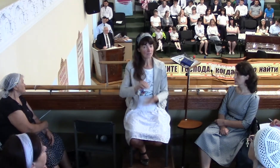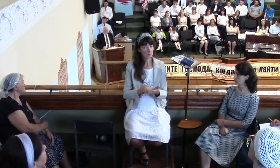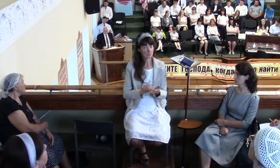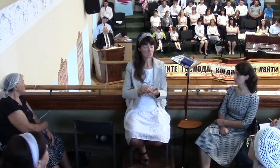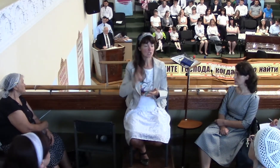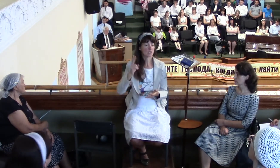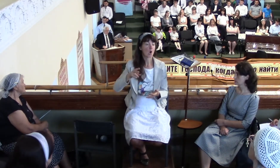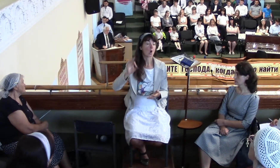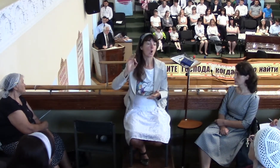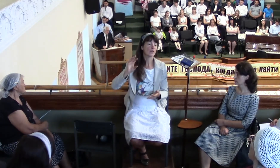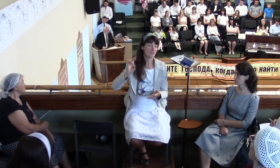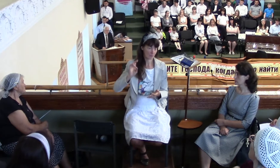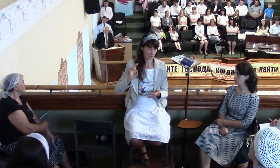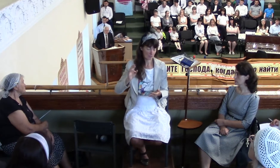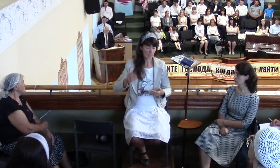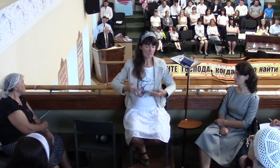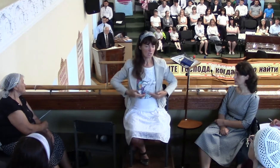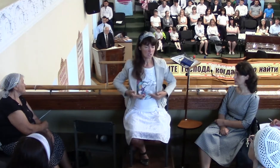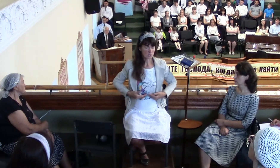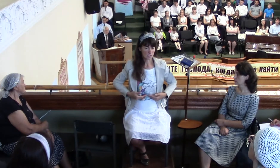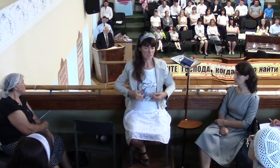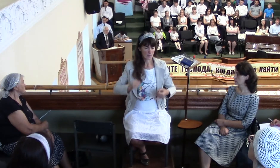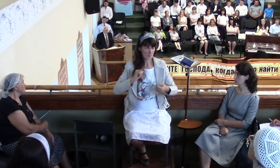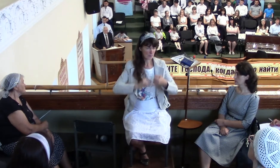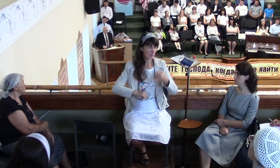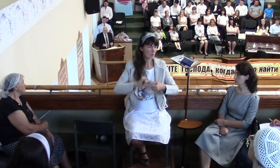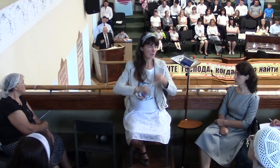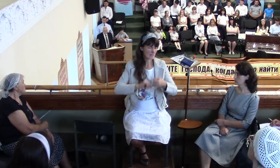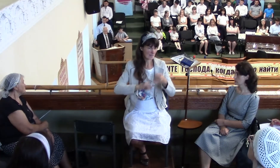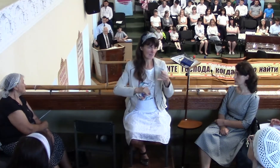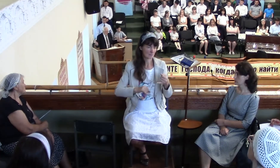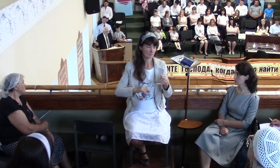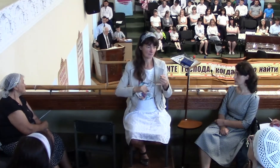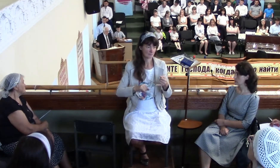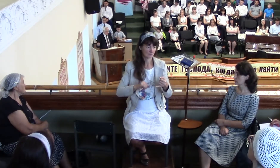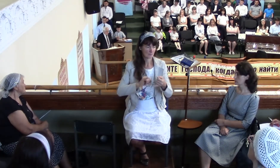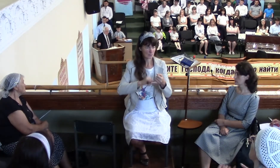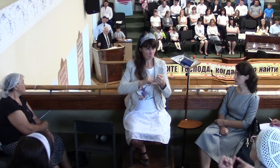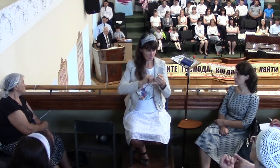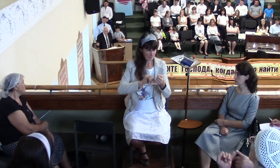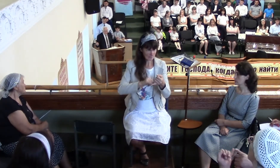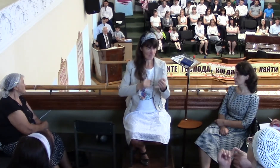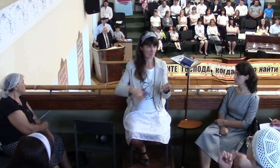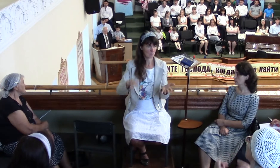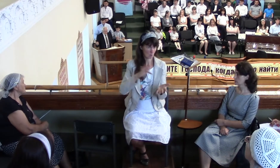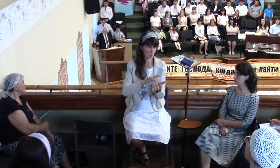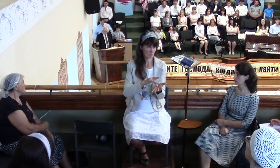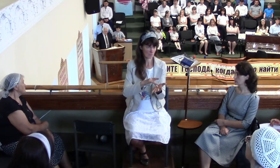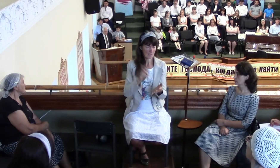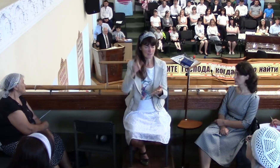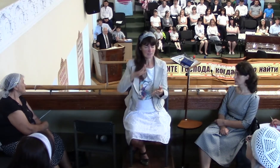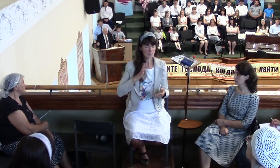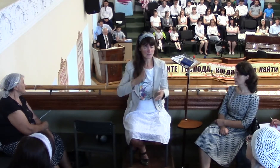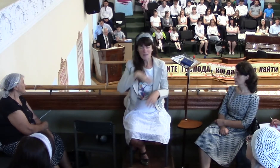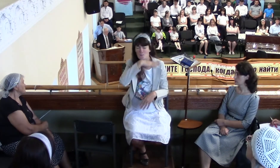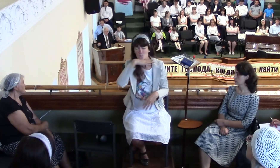Коринфянам, жителям развращенного города, жителям города, в котором было много идолов, в котором